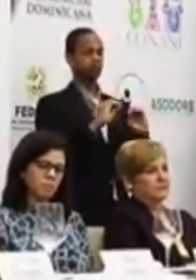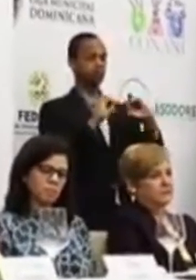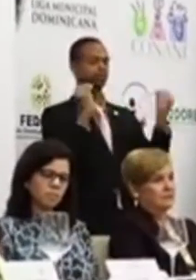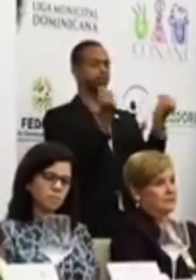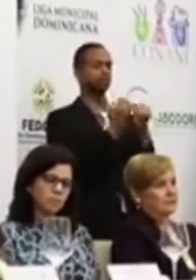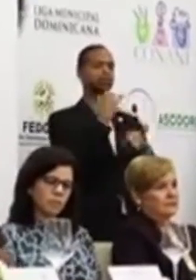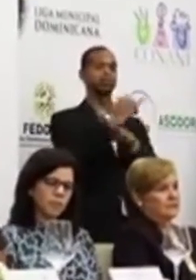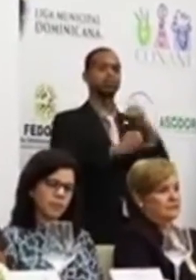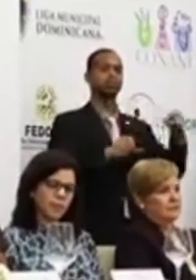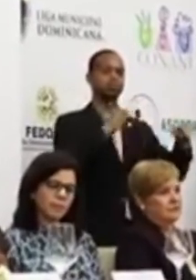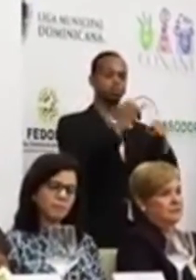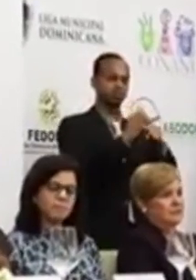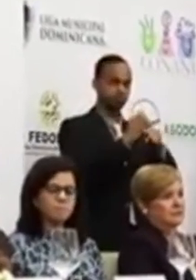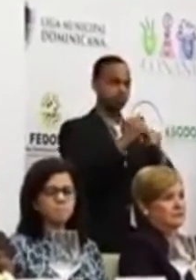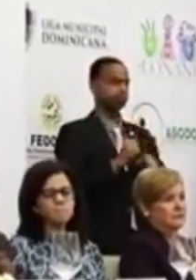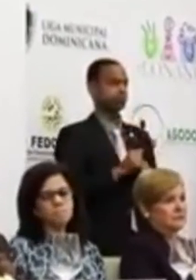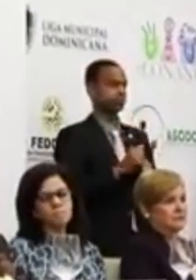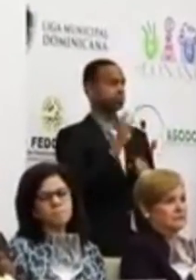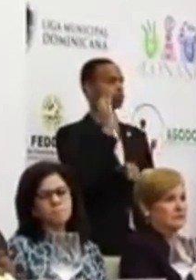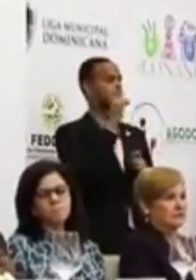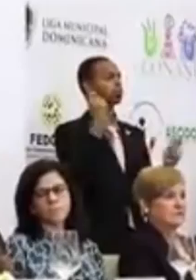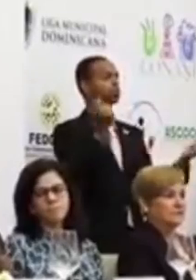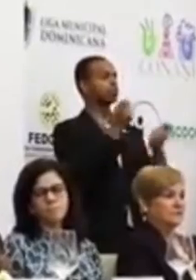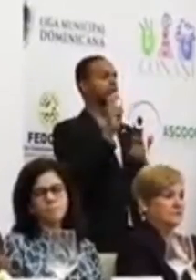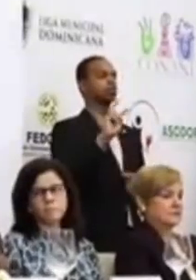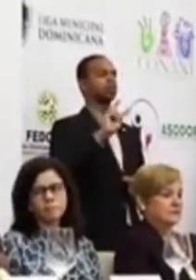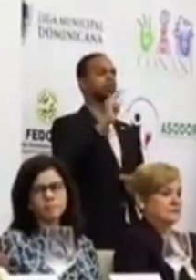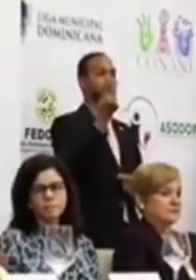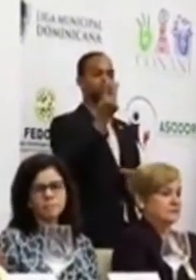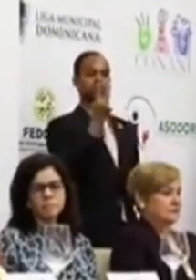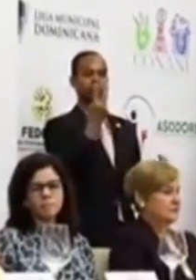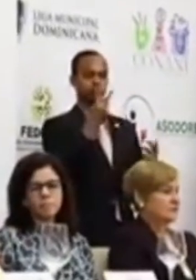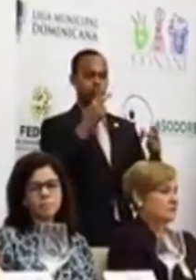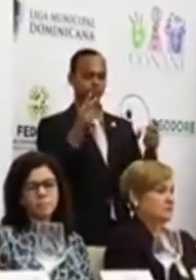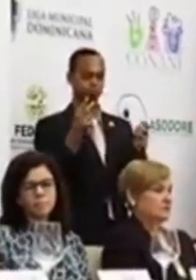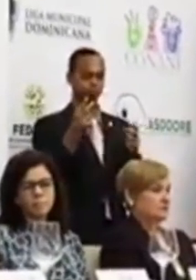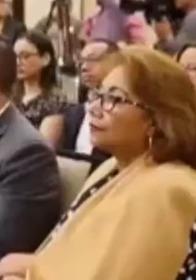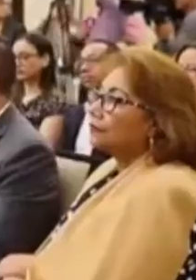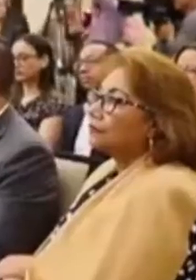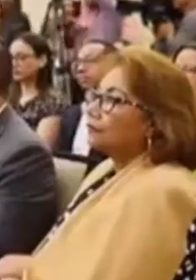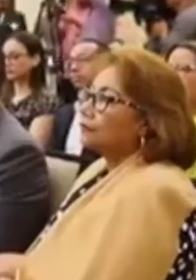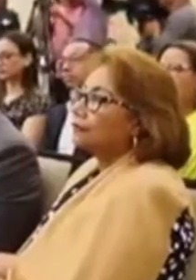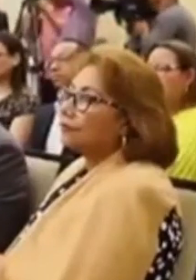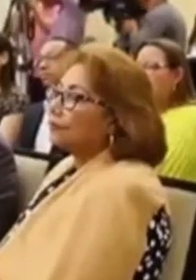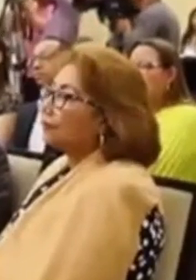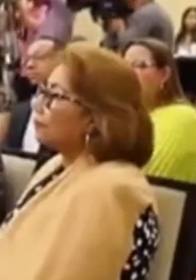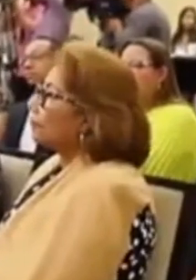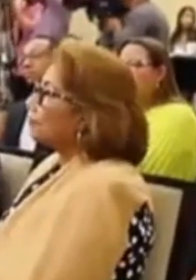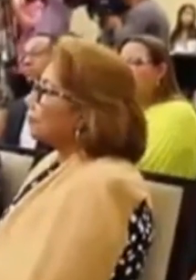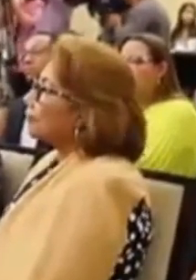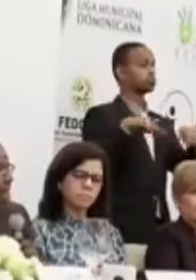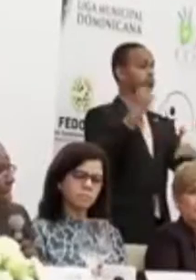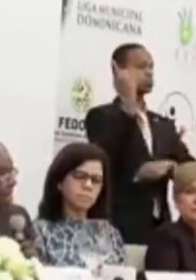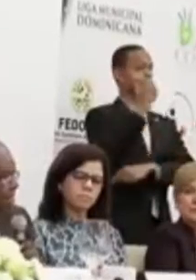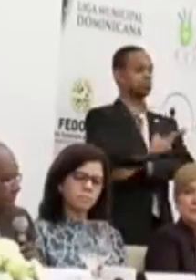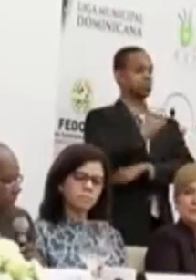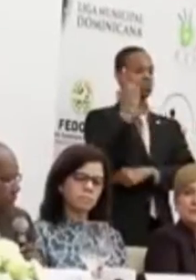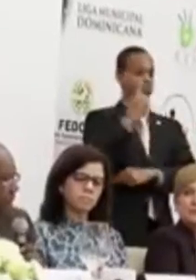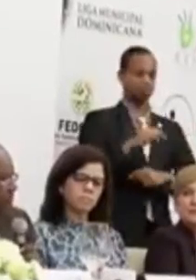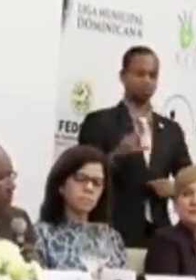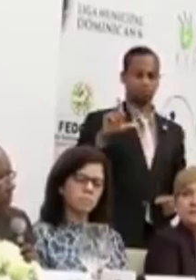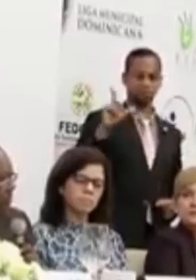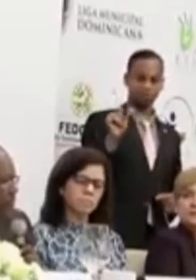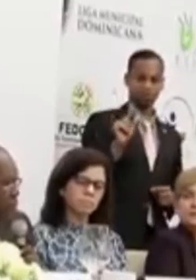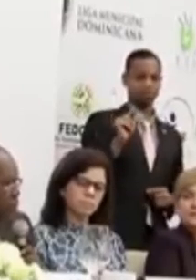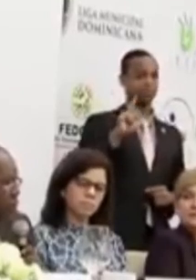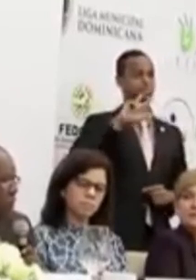organismos internacionales, celebrará el segundo seminario internacional. Durante los días